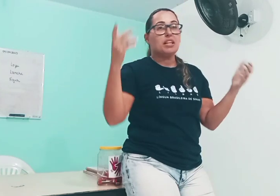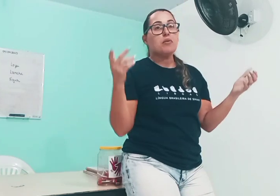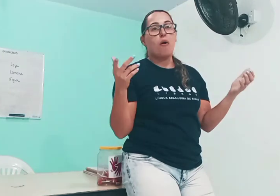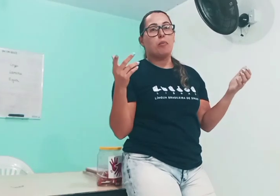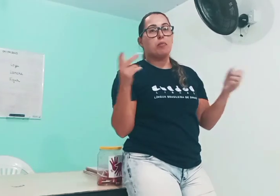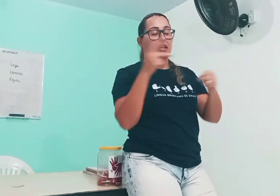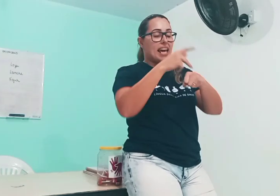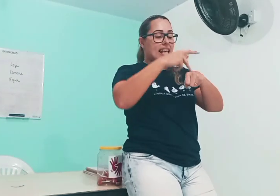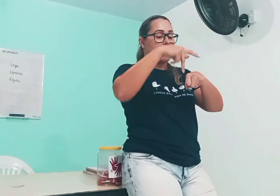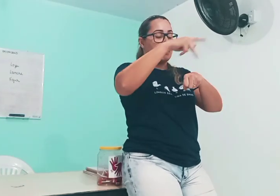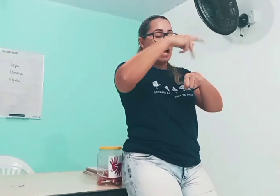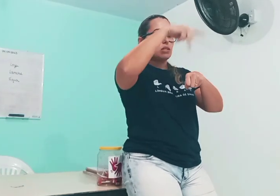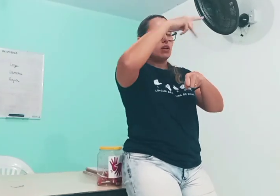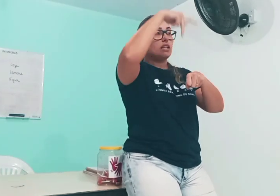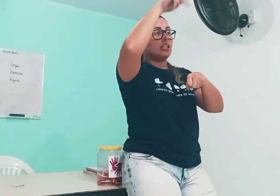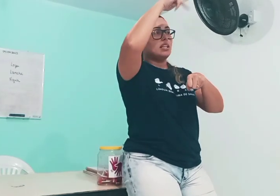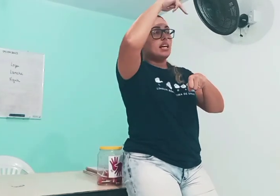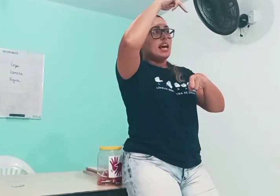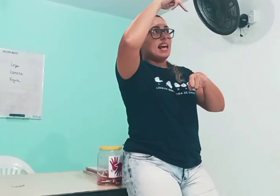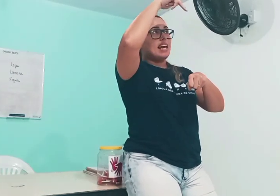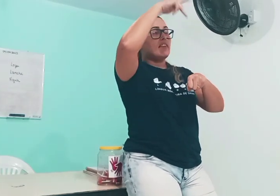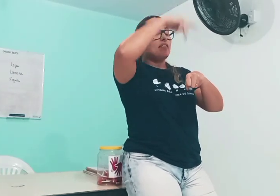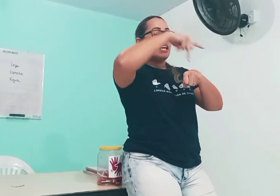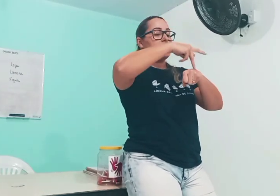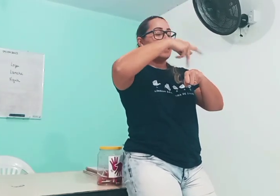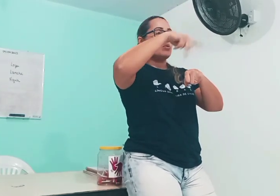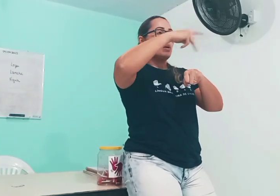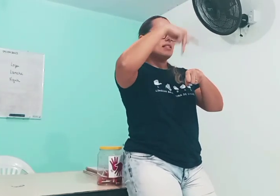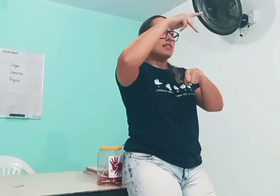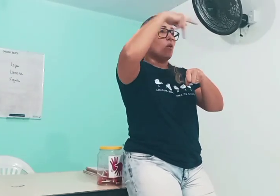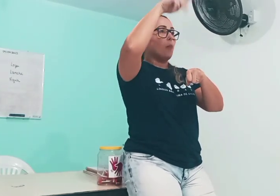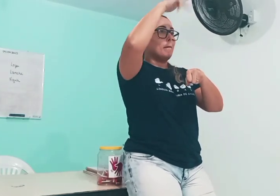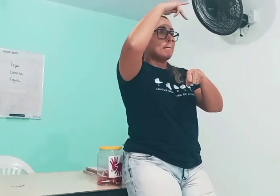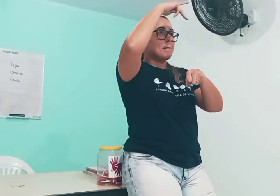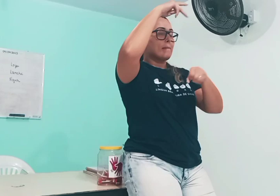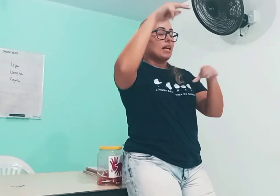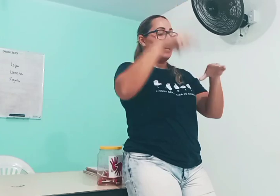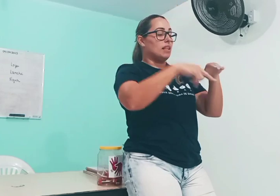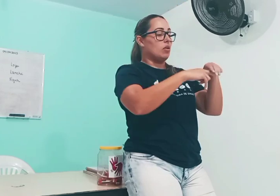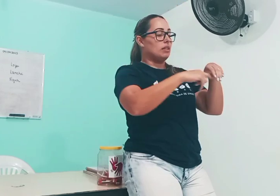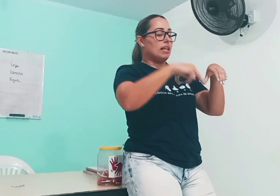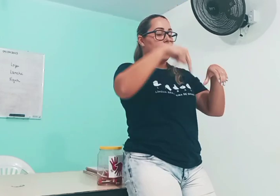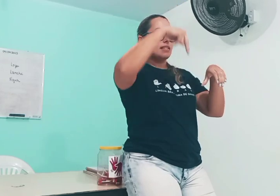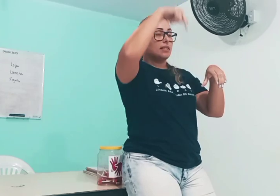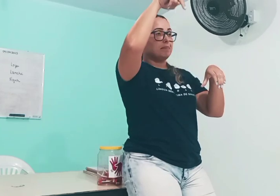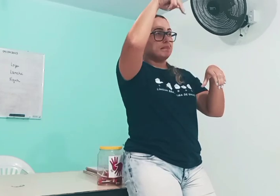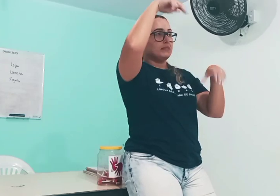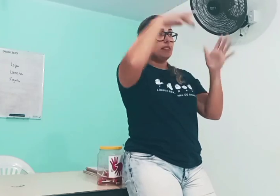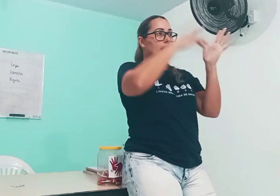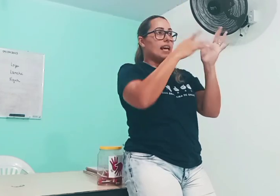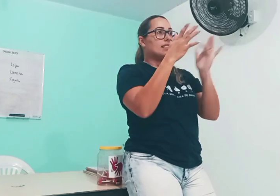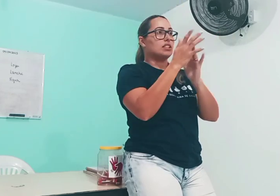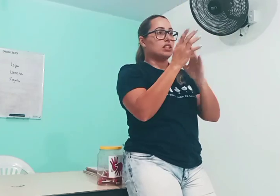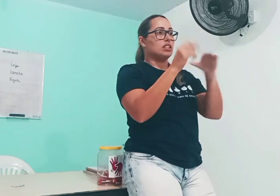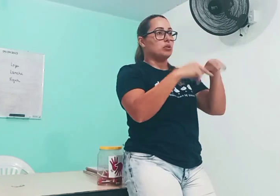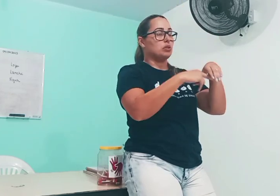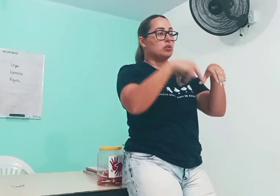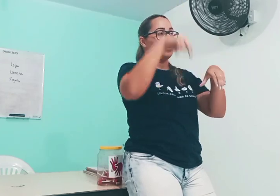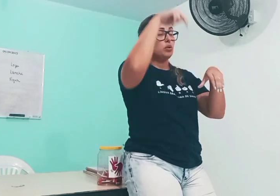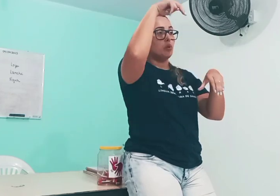Não tem como, porque essa Páscoa aqui, ela é referente à ressurreição. Então, nem essa de que Jesus